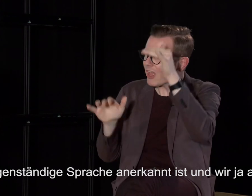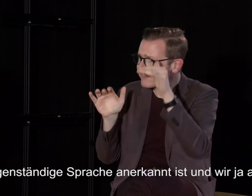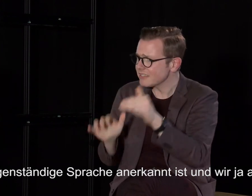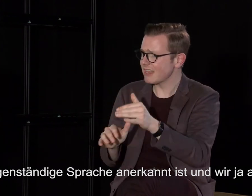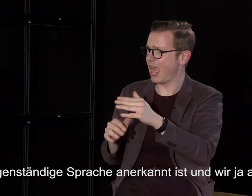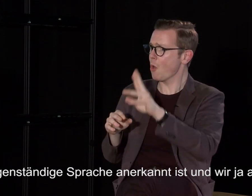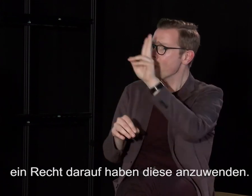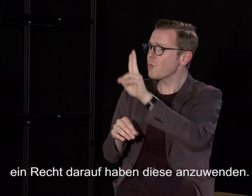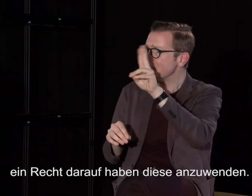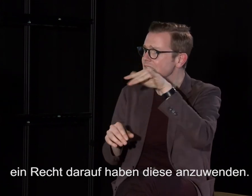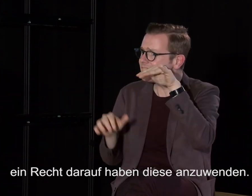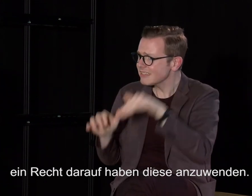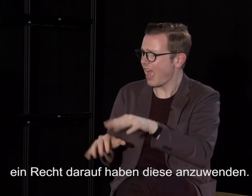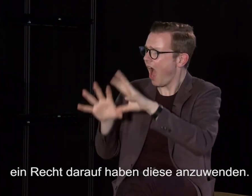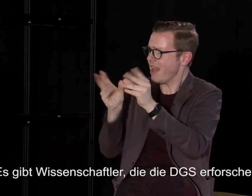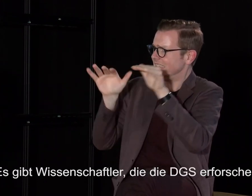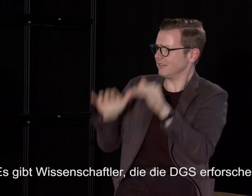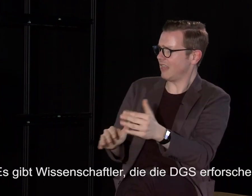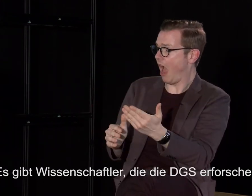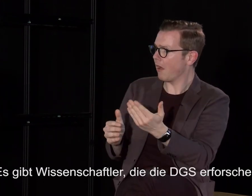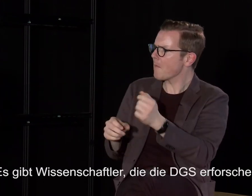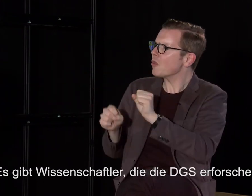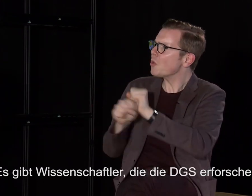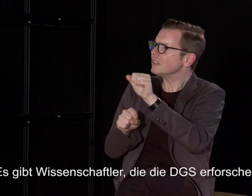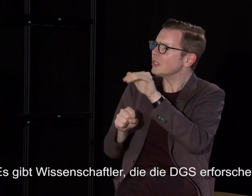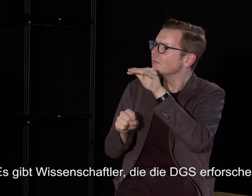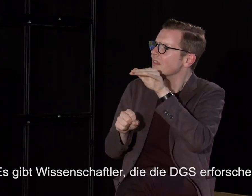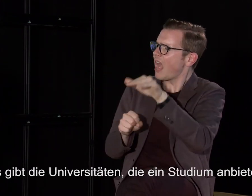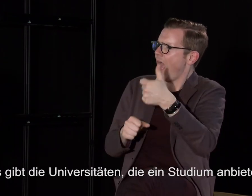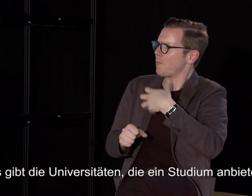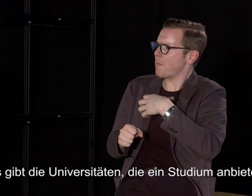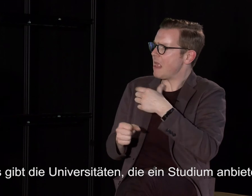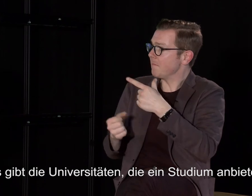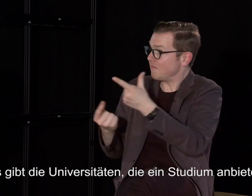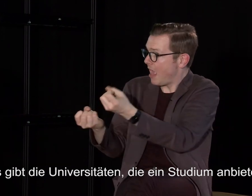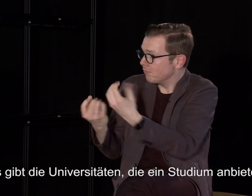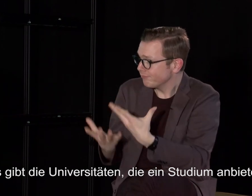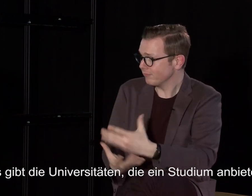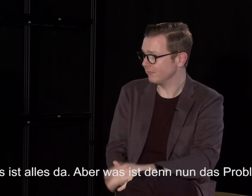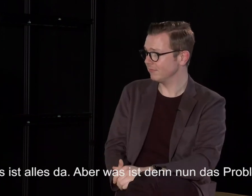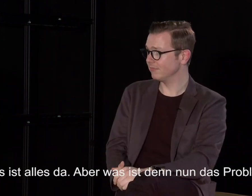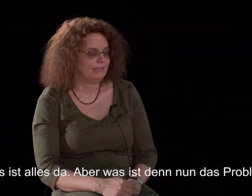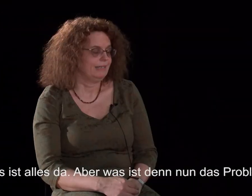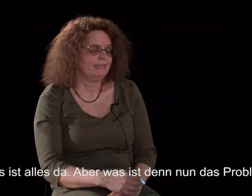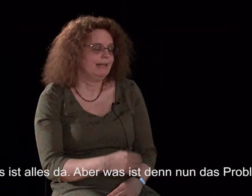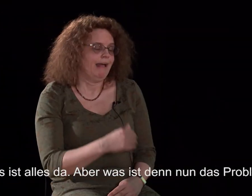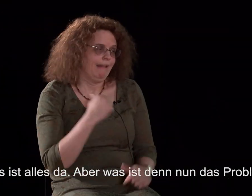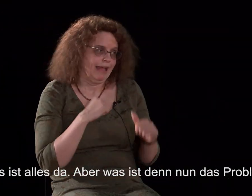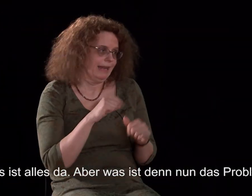ist und das ein Recht da ist. Es gibt Wissenschaftler, die darin forschen. Es gibt eine Universität. Es ist irgendwie alles da. Aber was